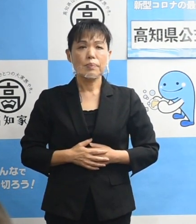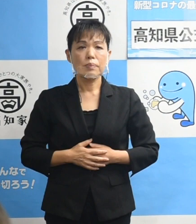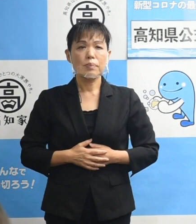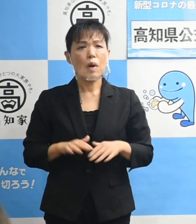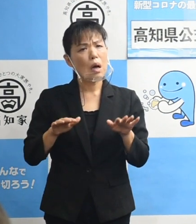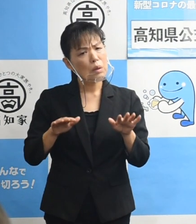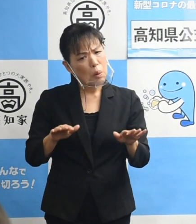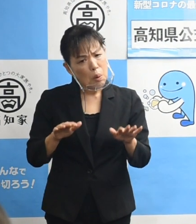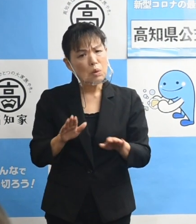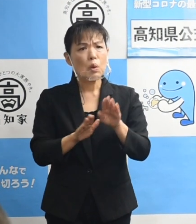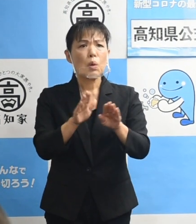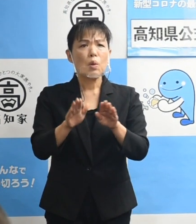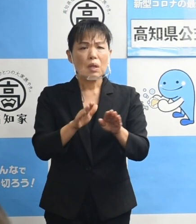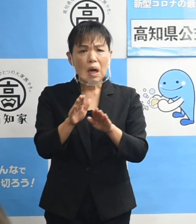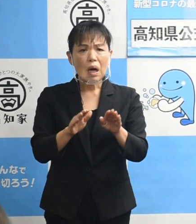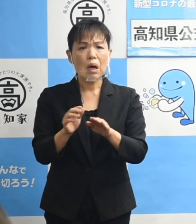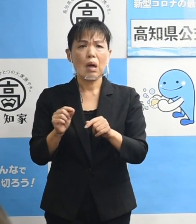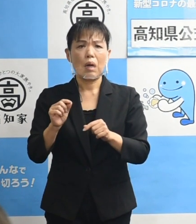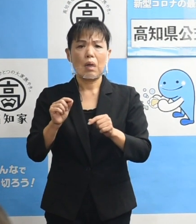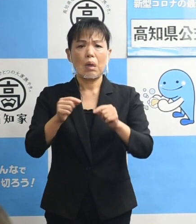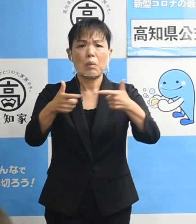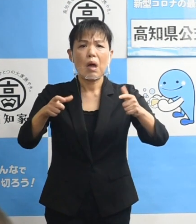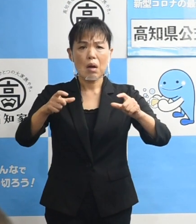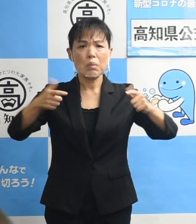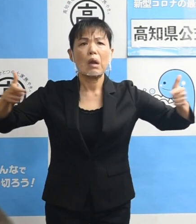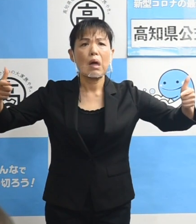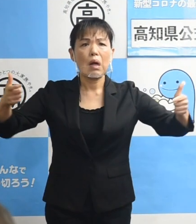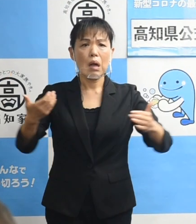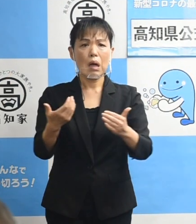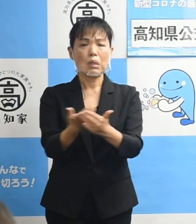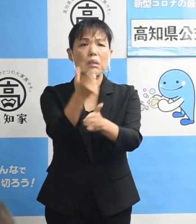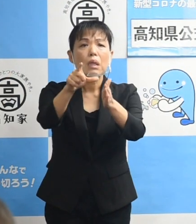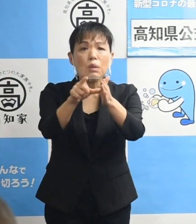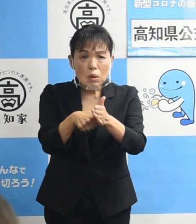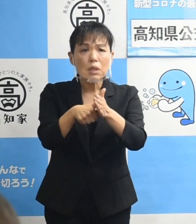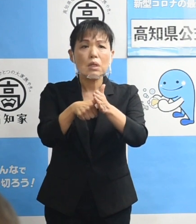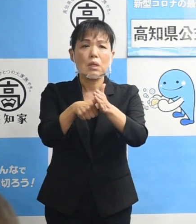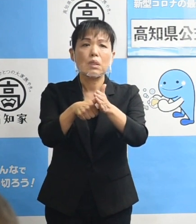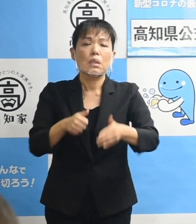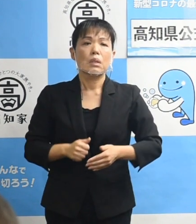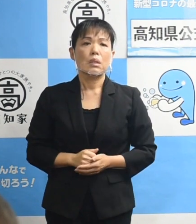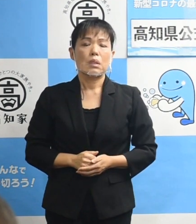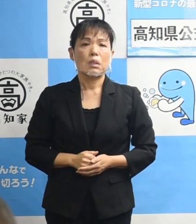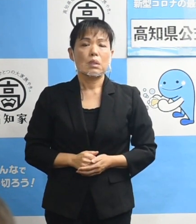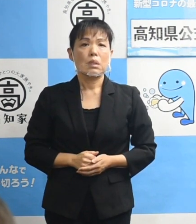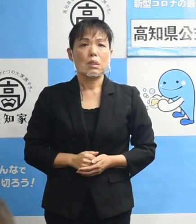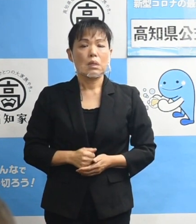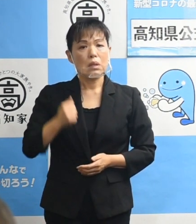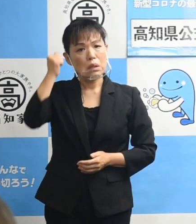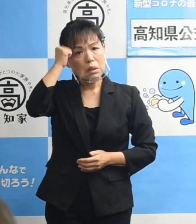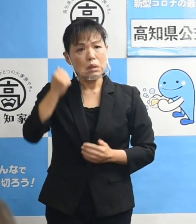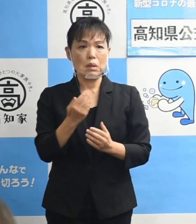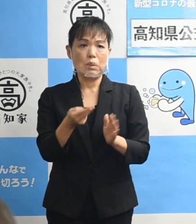もう本日のようなペースでですね、海域感染の急拡大が進んでいくということになりますと、この宿泊療